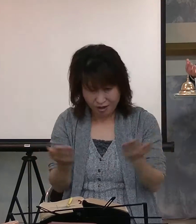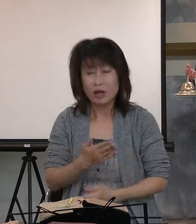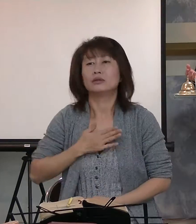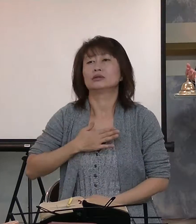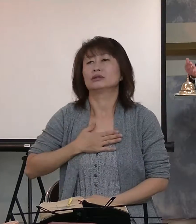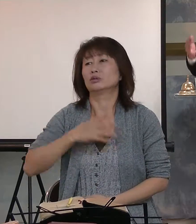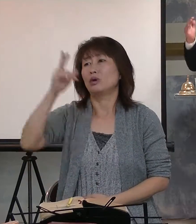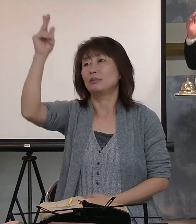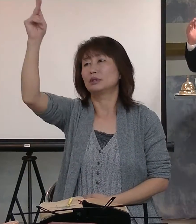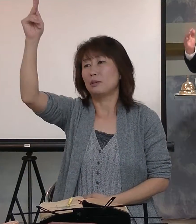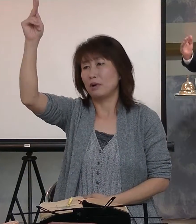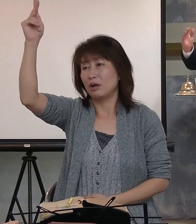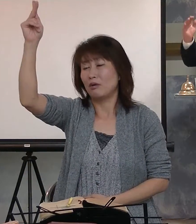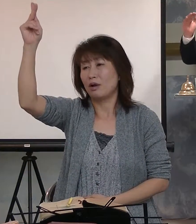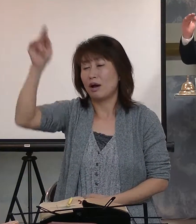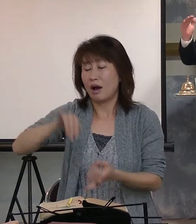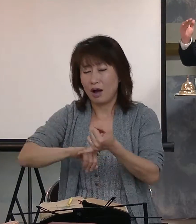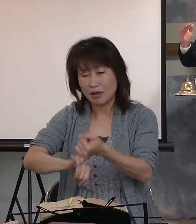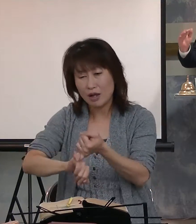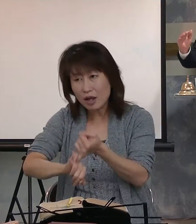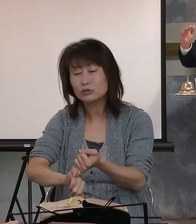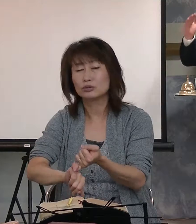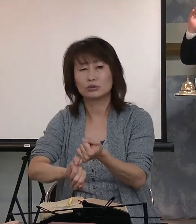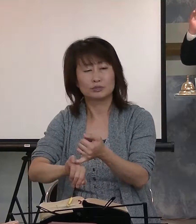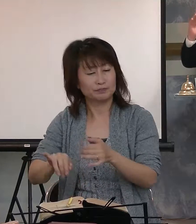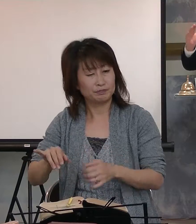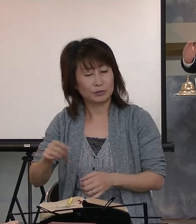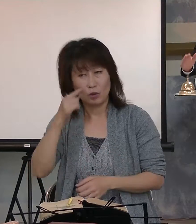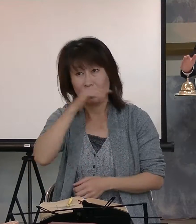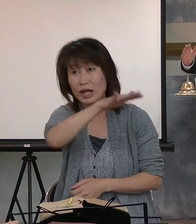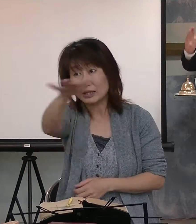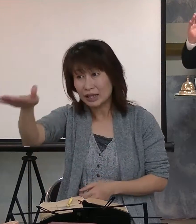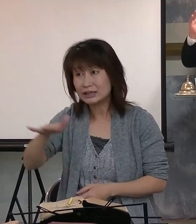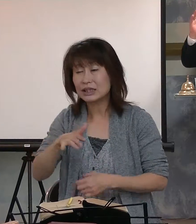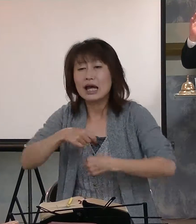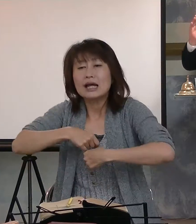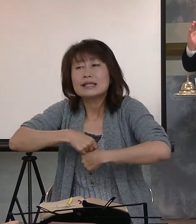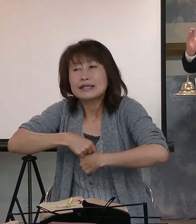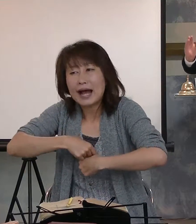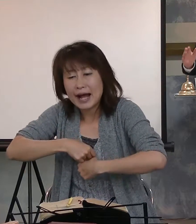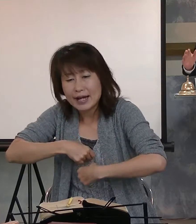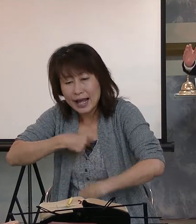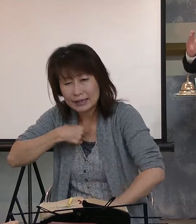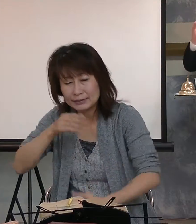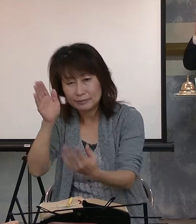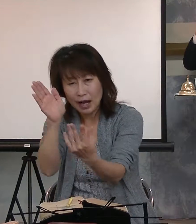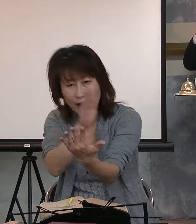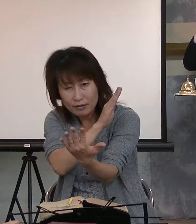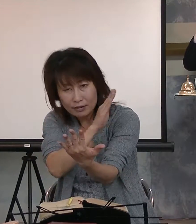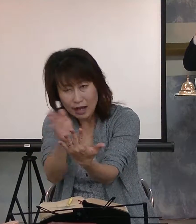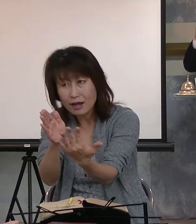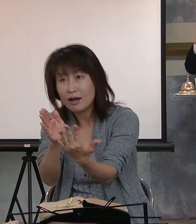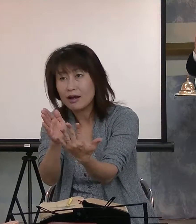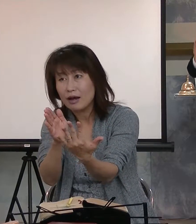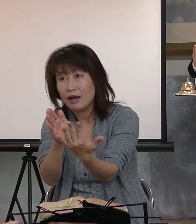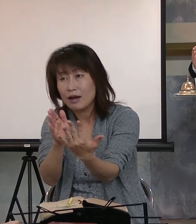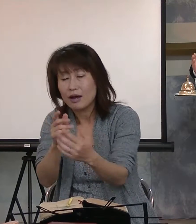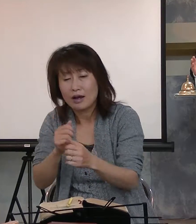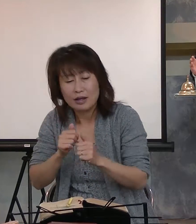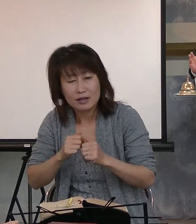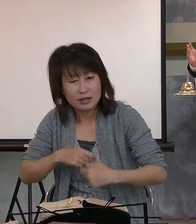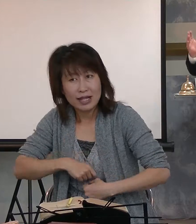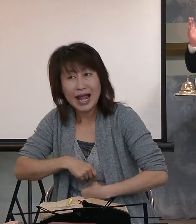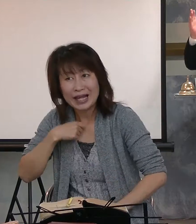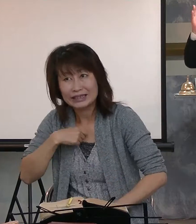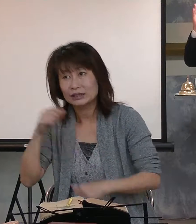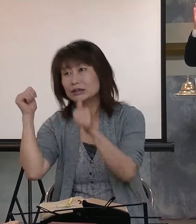神様が必ず我々に正しい判断、正しい判決